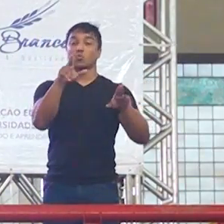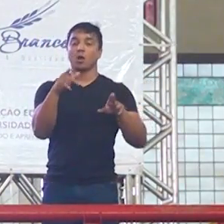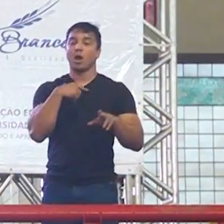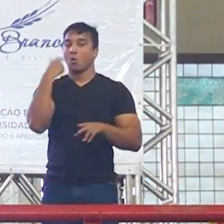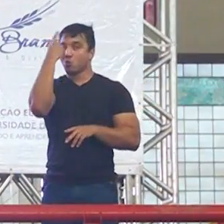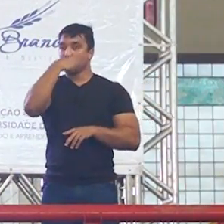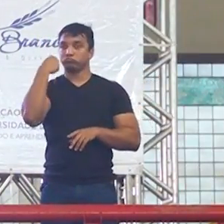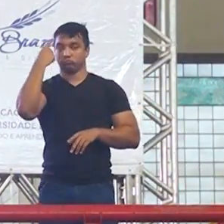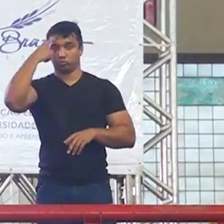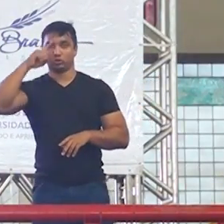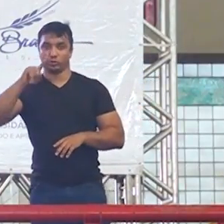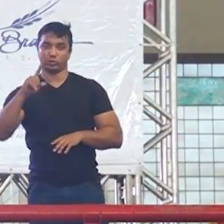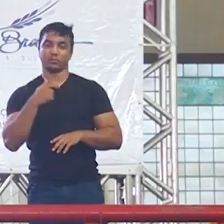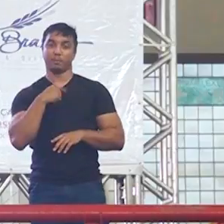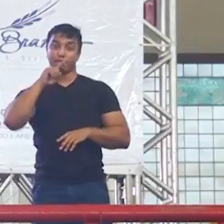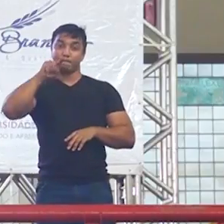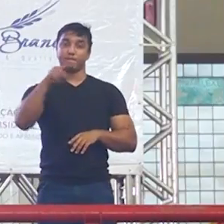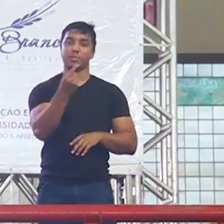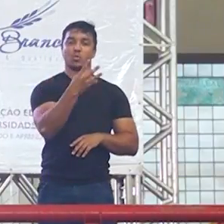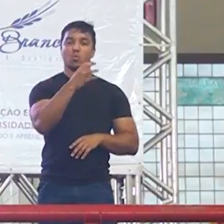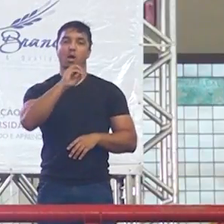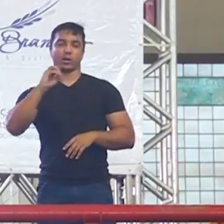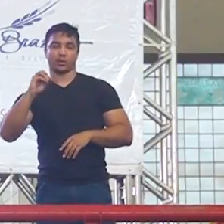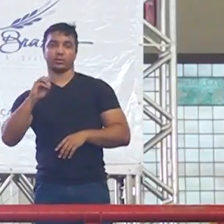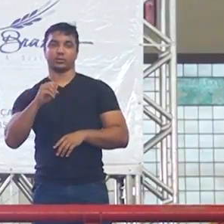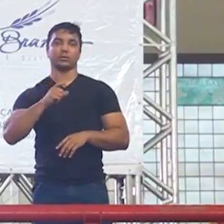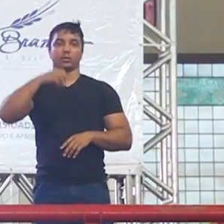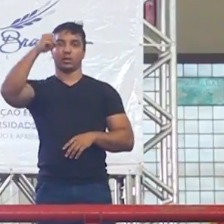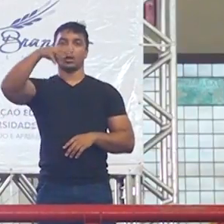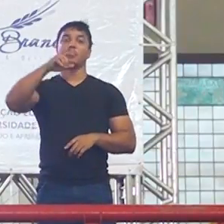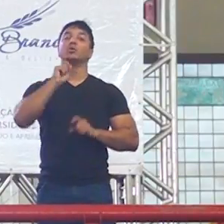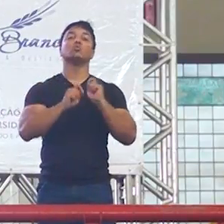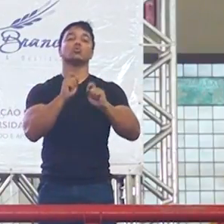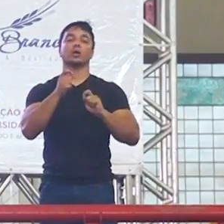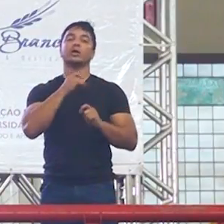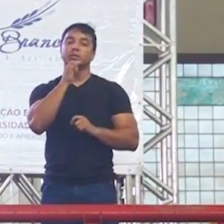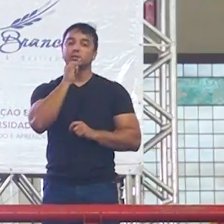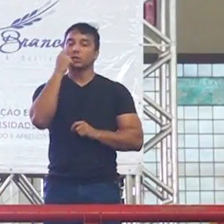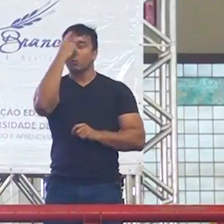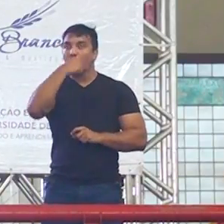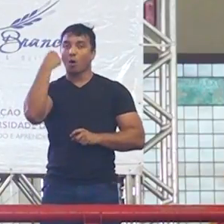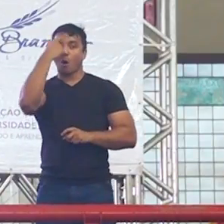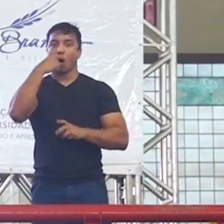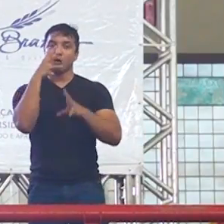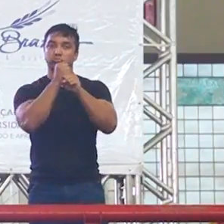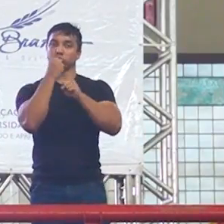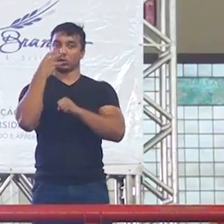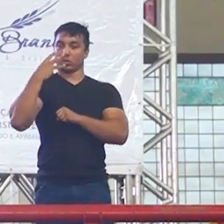pessoal, 1.040 lâmpadas para que em 3 horas,